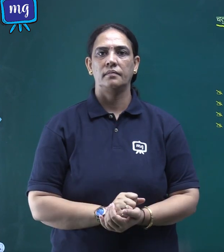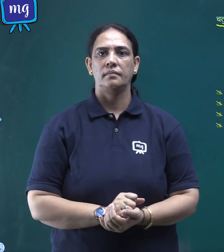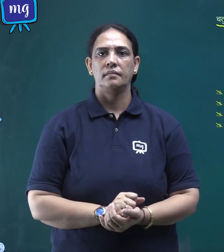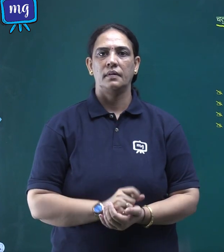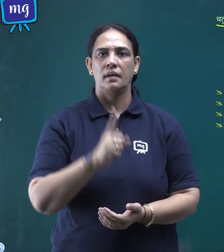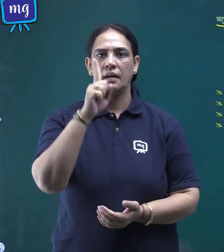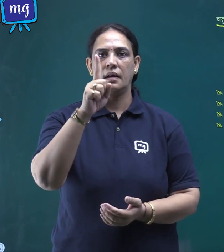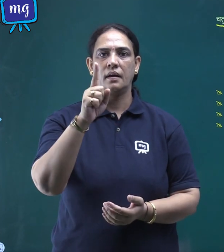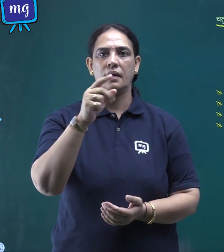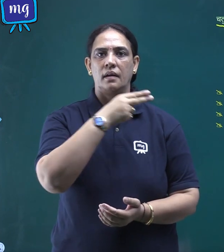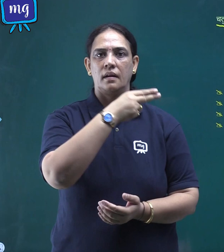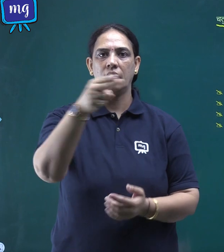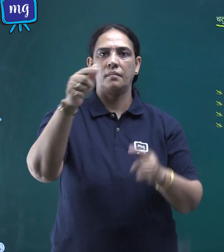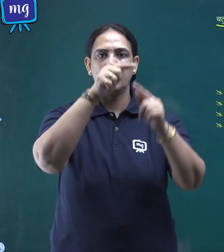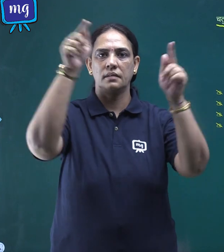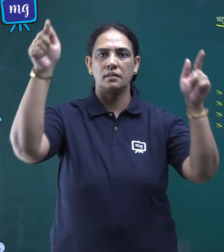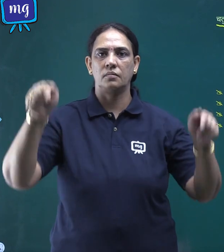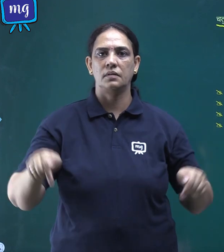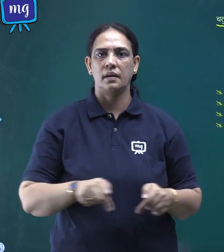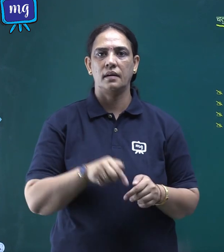एक चतुर्भुज है